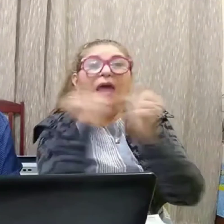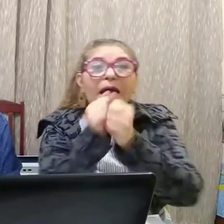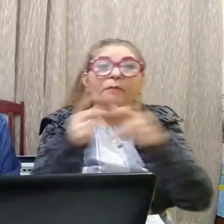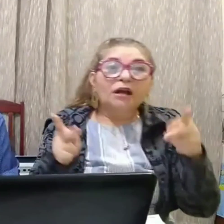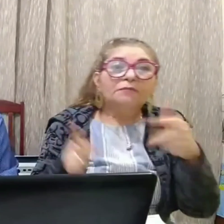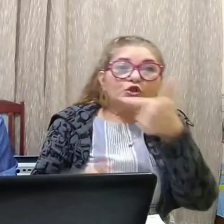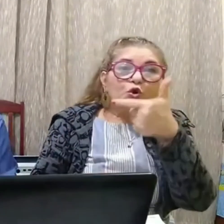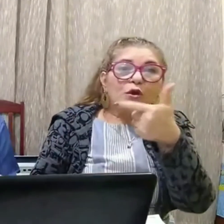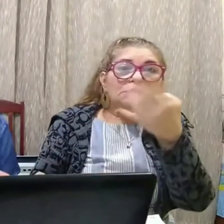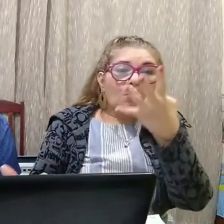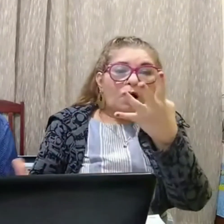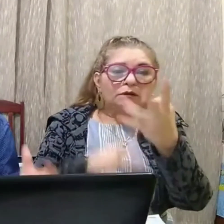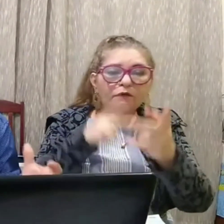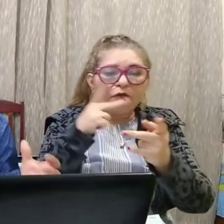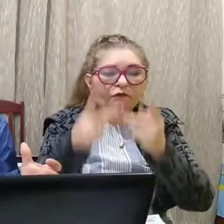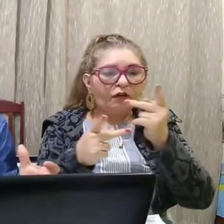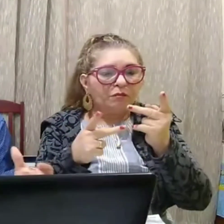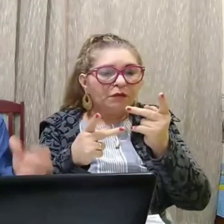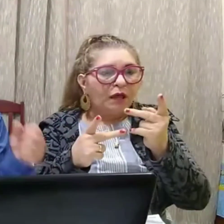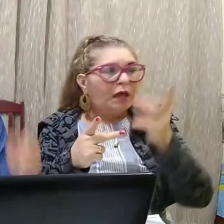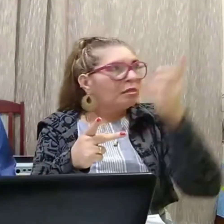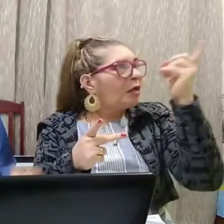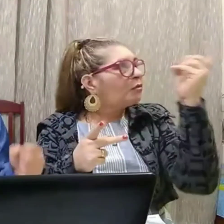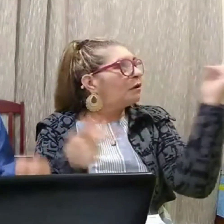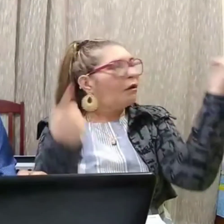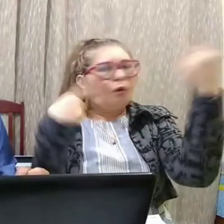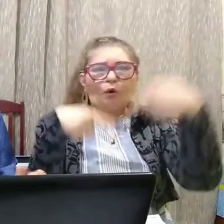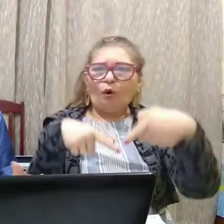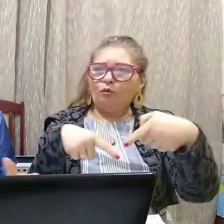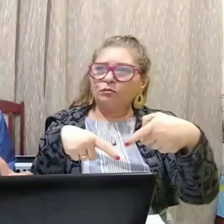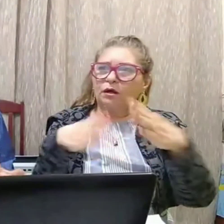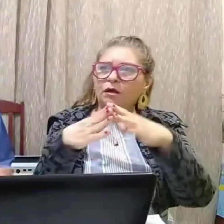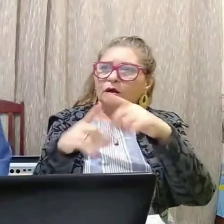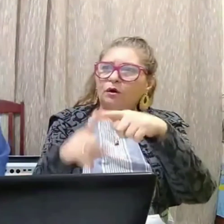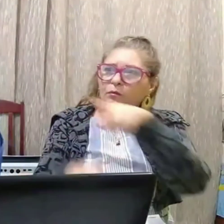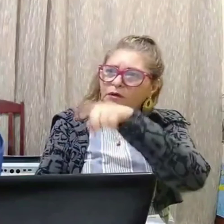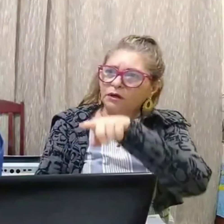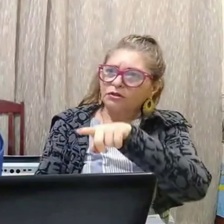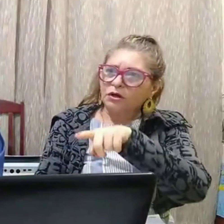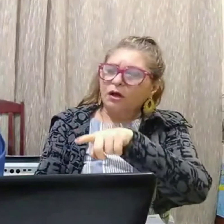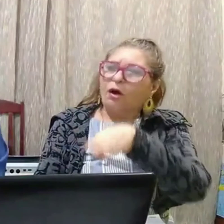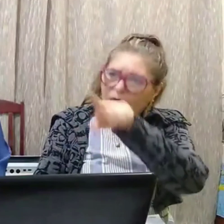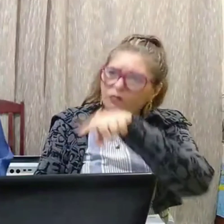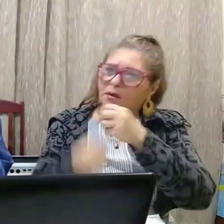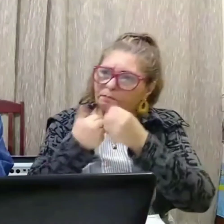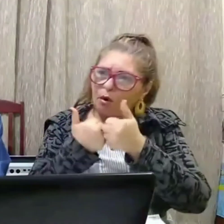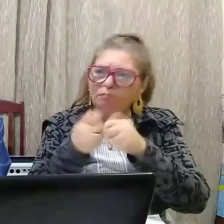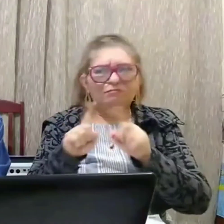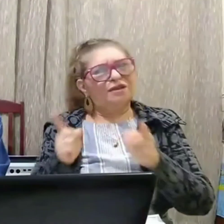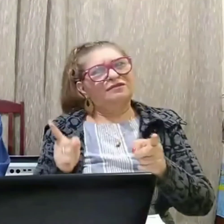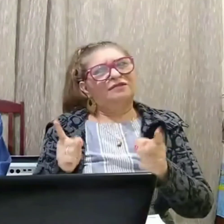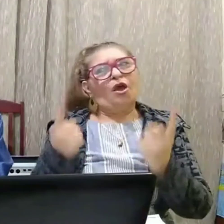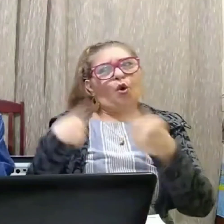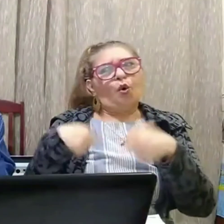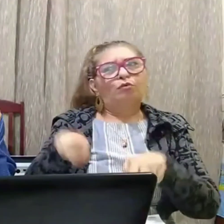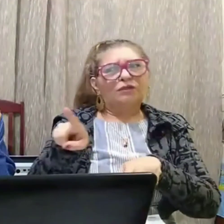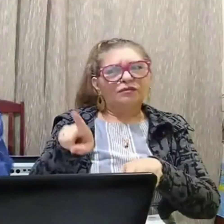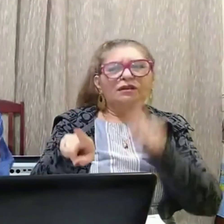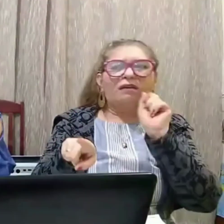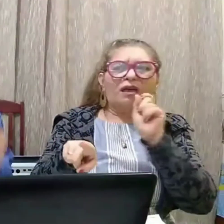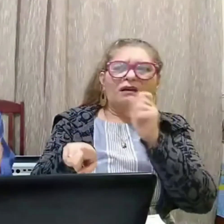4, sendo contra uma igreja. Ele disse, tenho, porém, você fez muitas coisas boas, mas o que eu tenho contra ti é